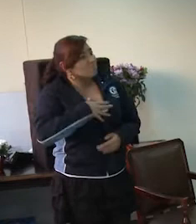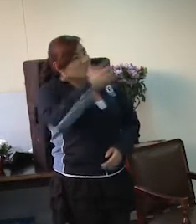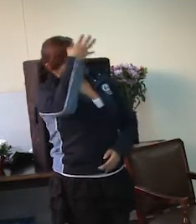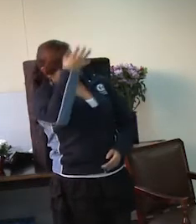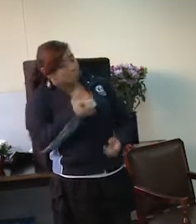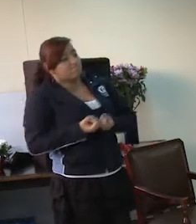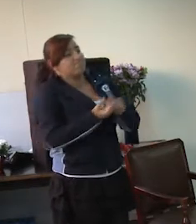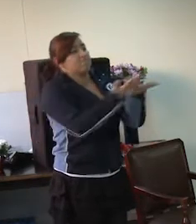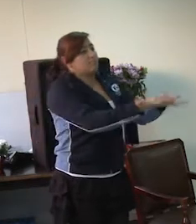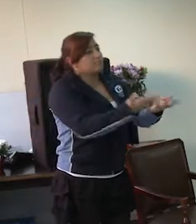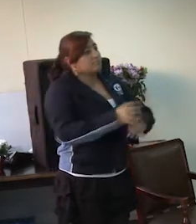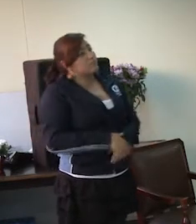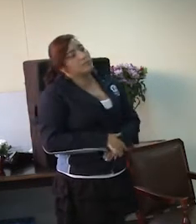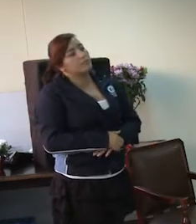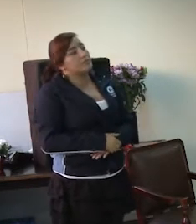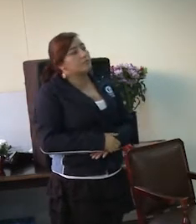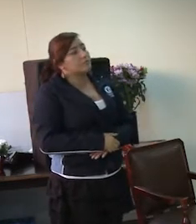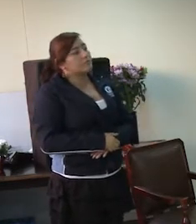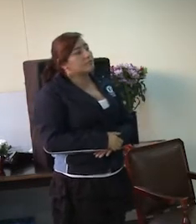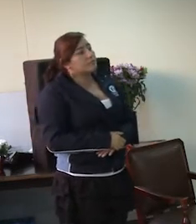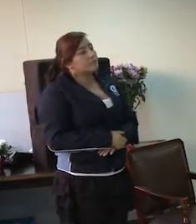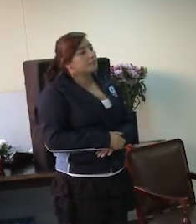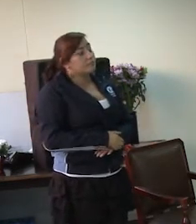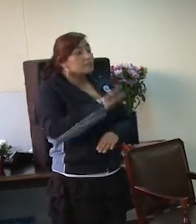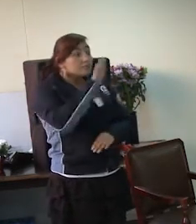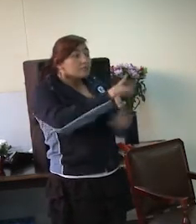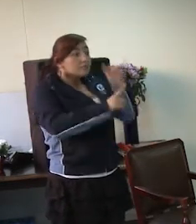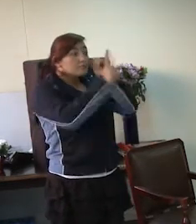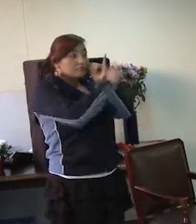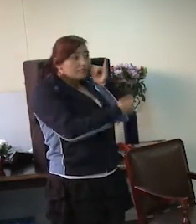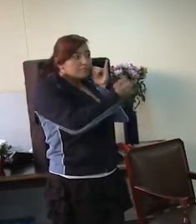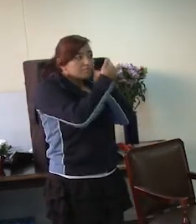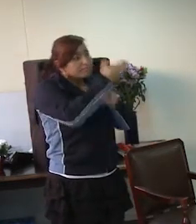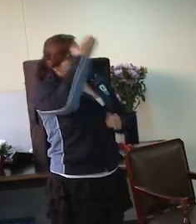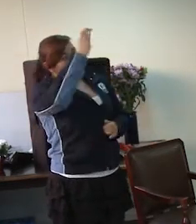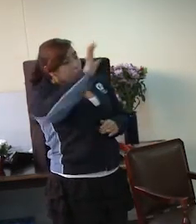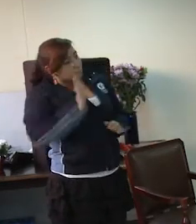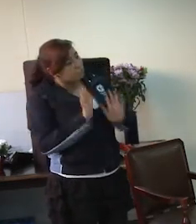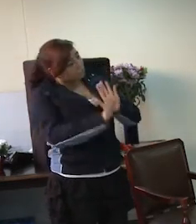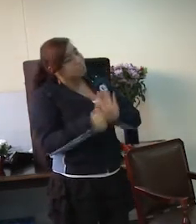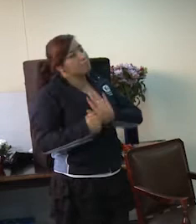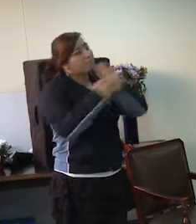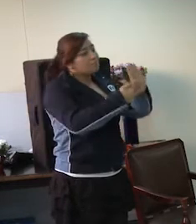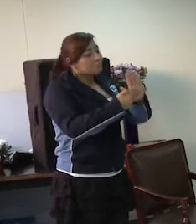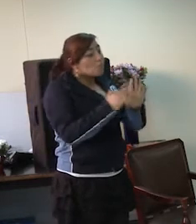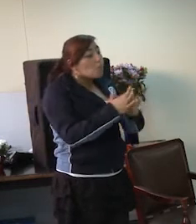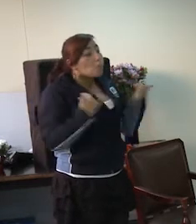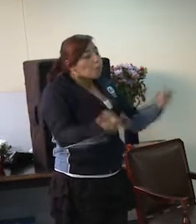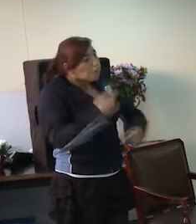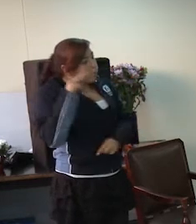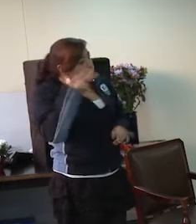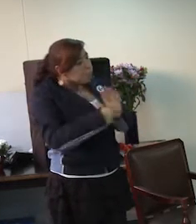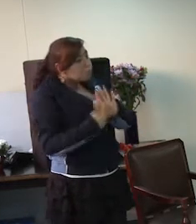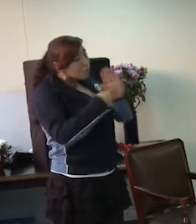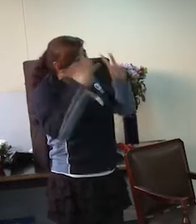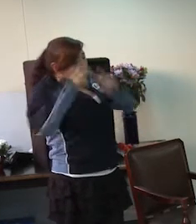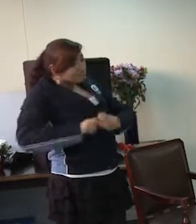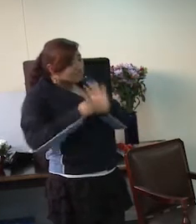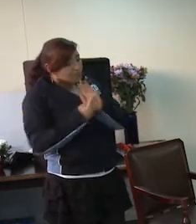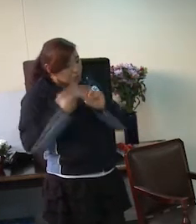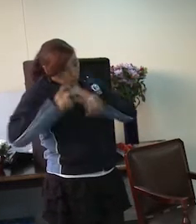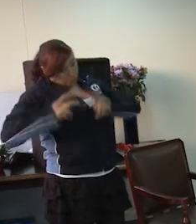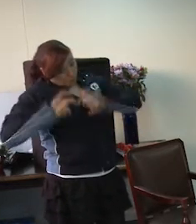ello. Claro, en referencias epistémicas y conceptuales, que vele realidades y demuestre que investigar no solo puede